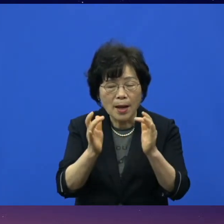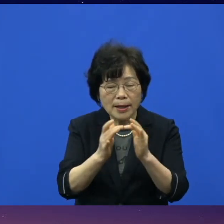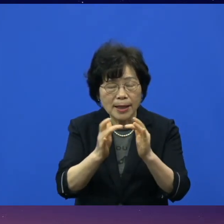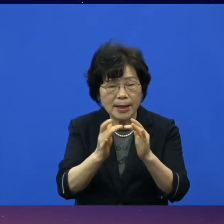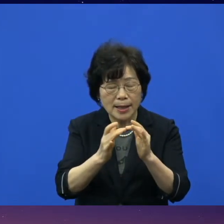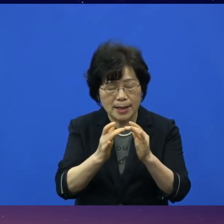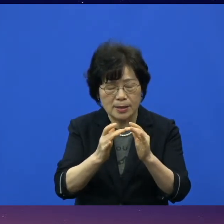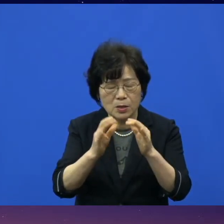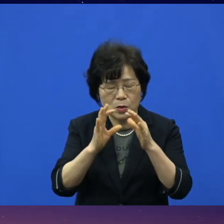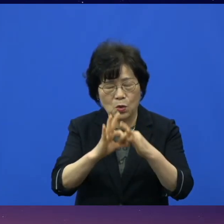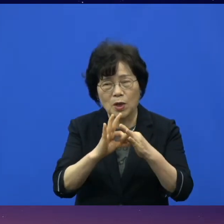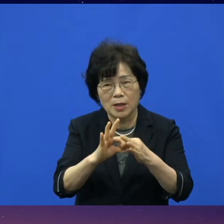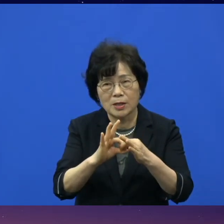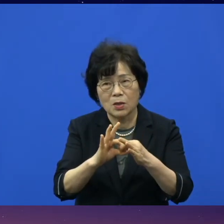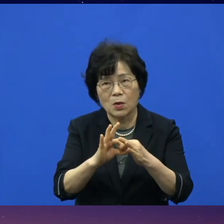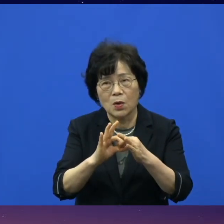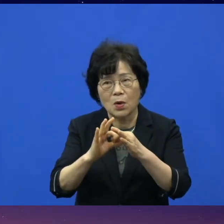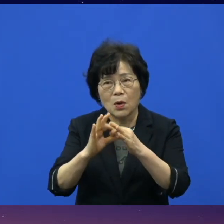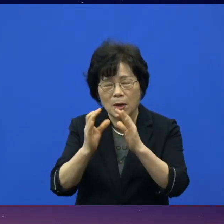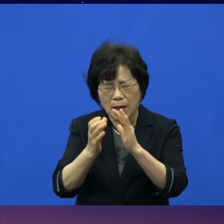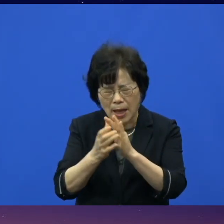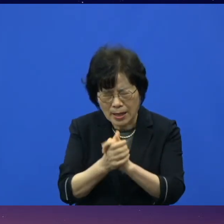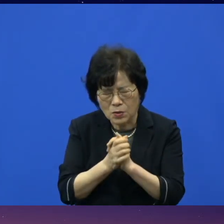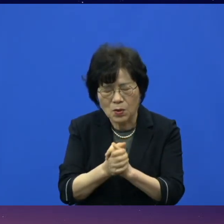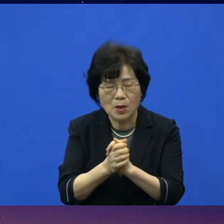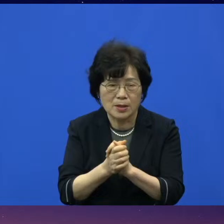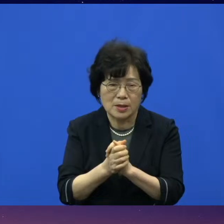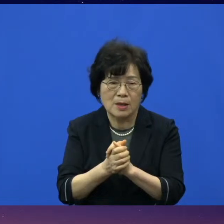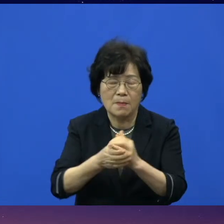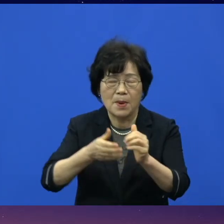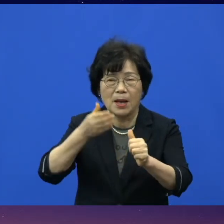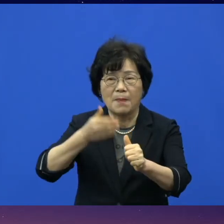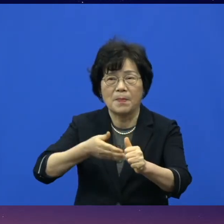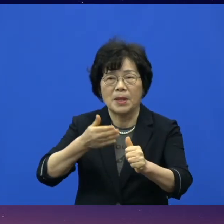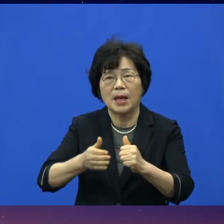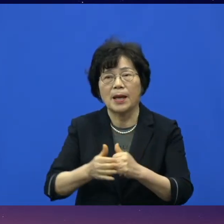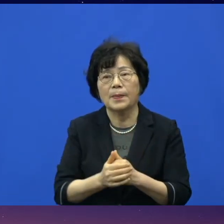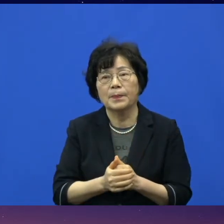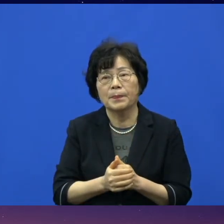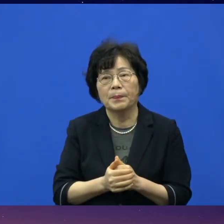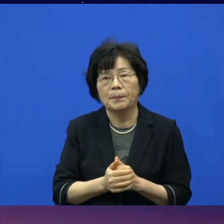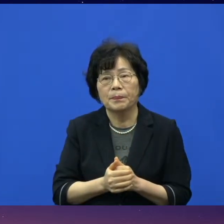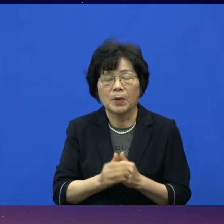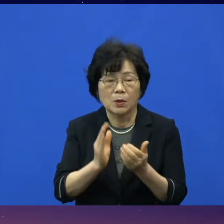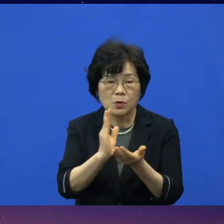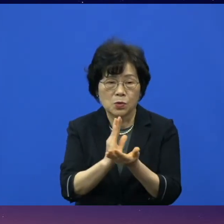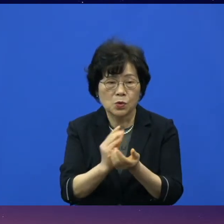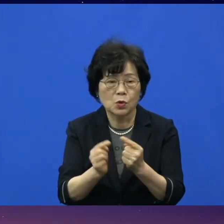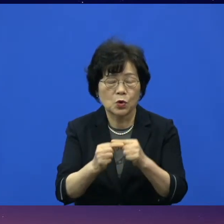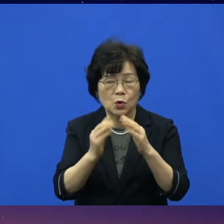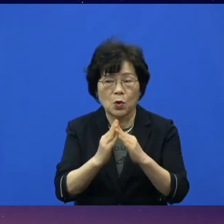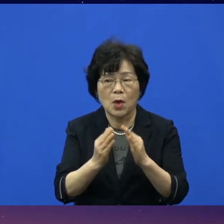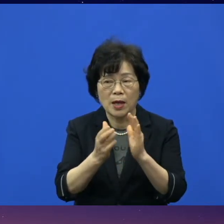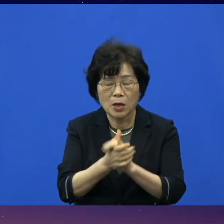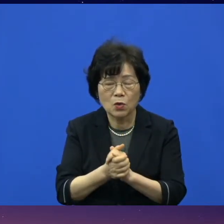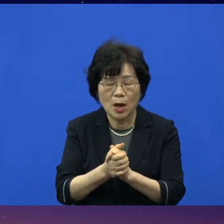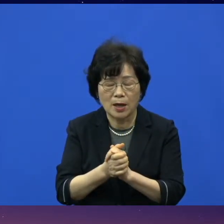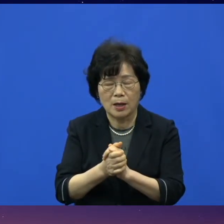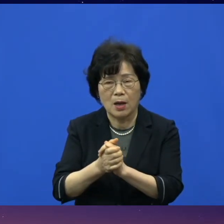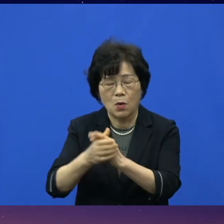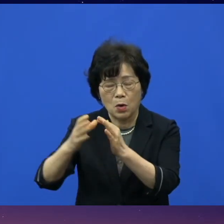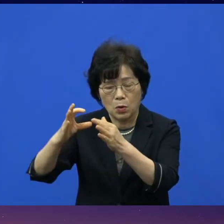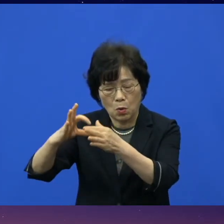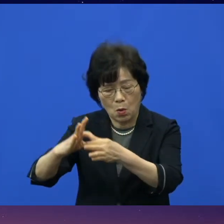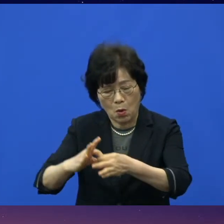동안 계속합니다. 그래서 온라인으로 들으시는 분들도 우리 여기에 기도하는 분들과 같이 기도를 계속하시면